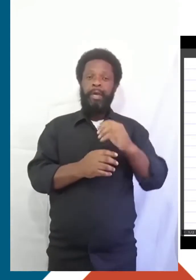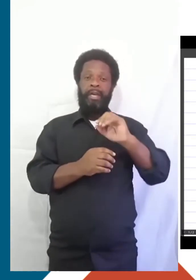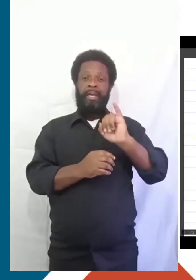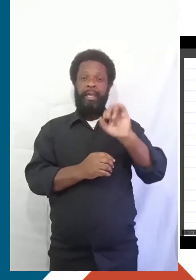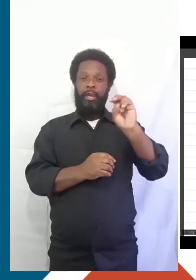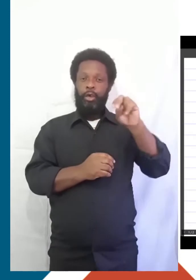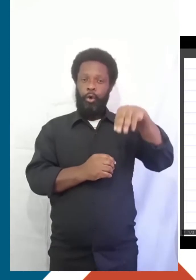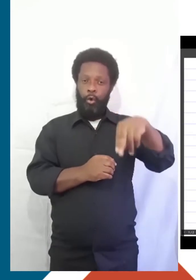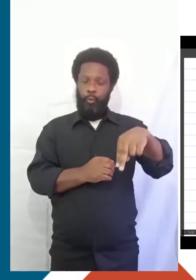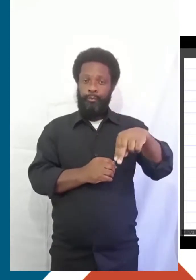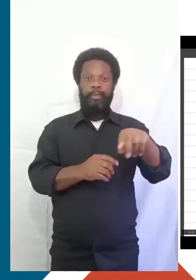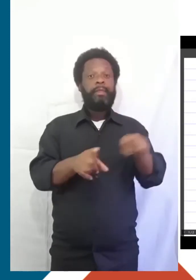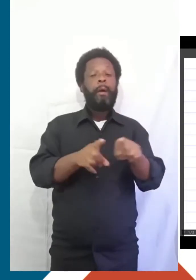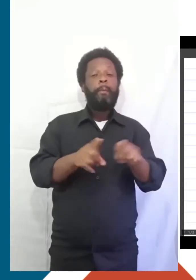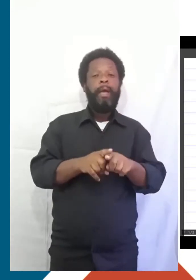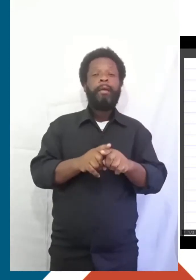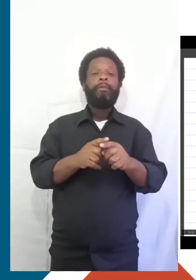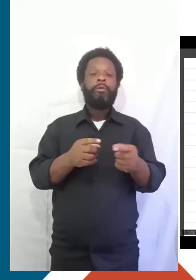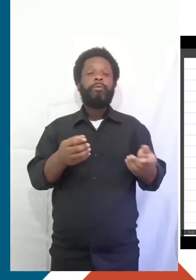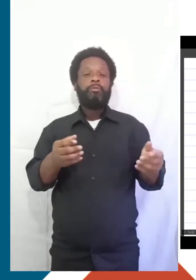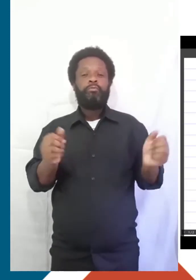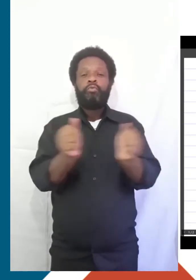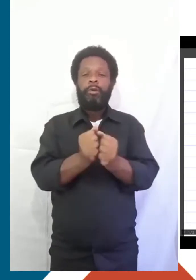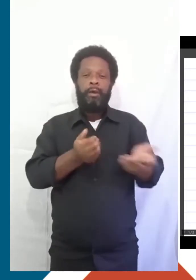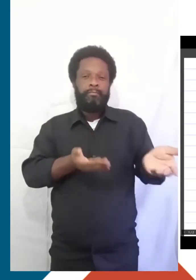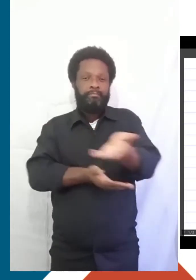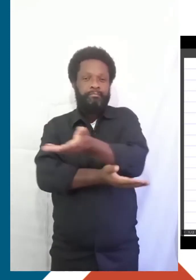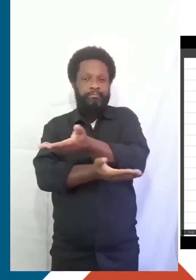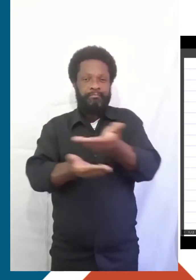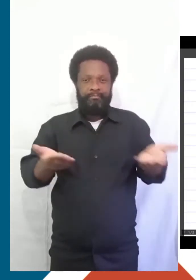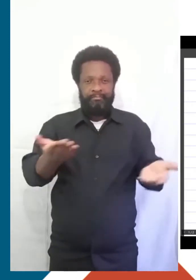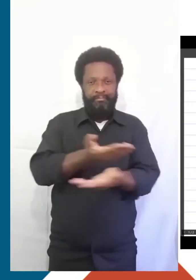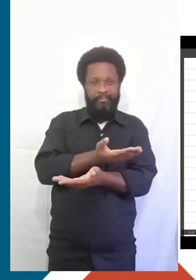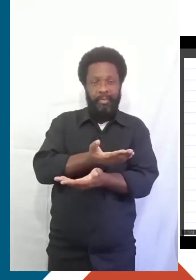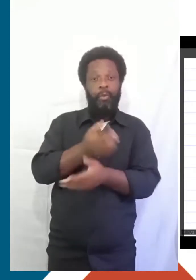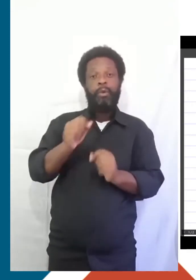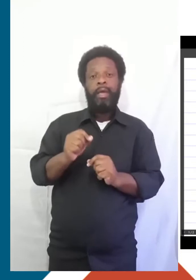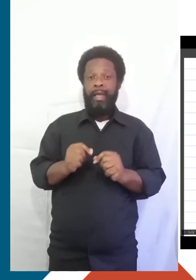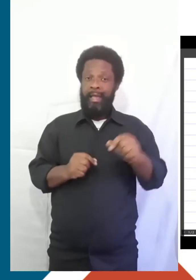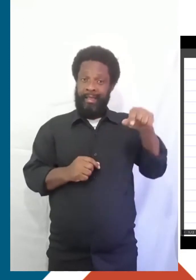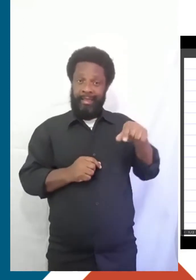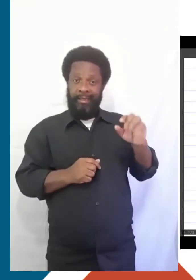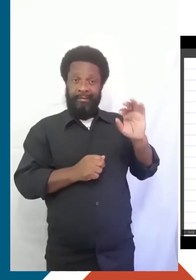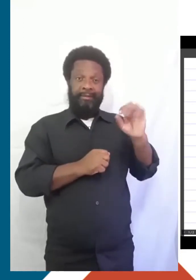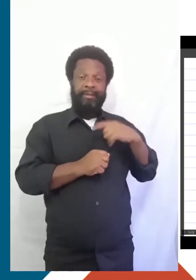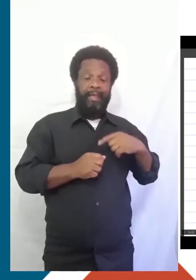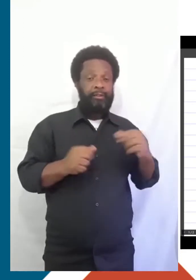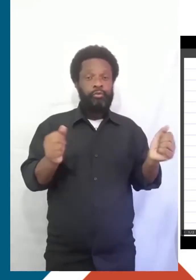formação de íons, e os compostos covalentes, aqueles onde há